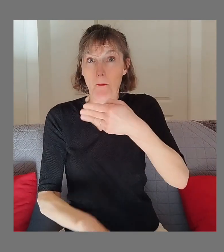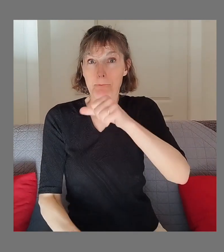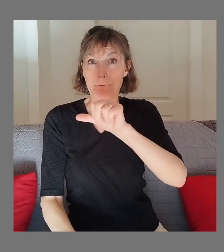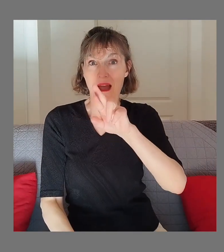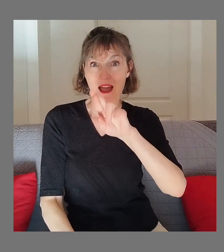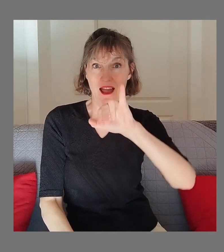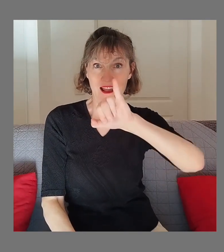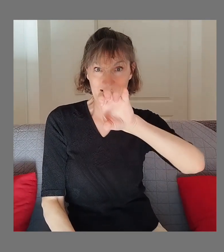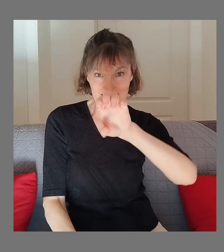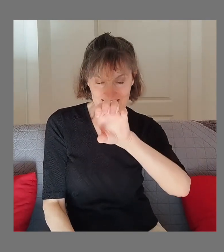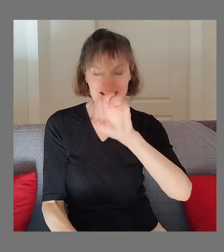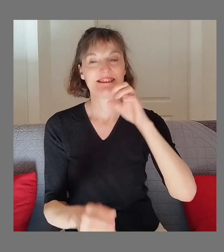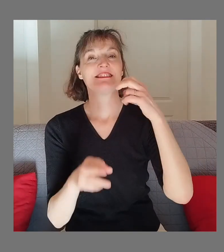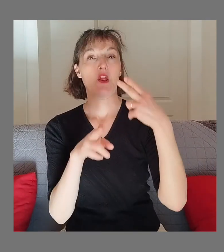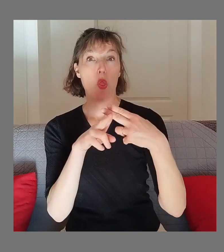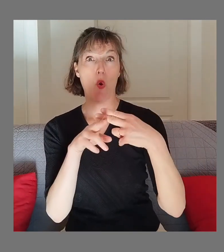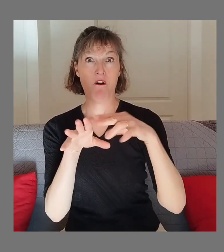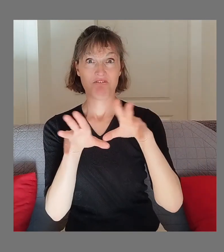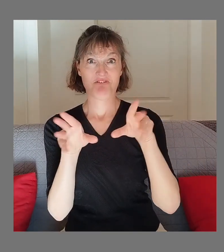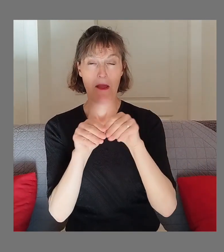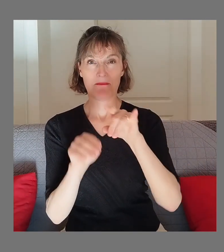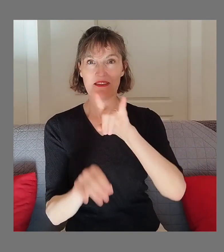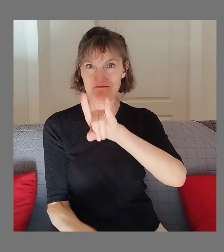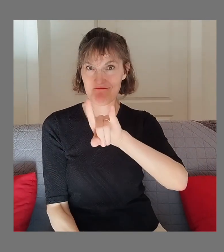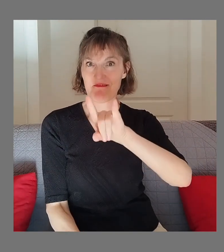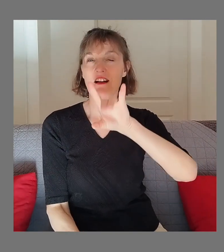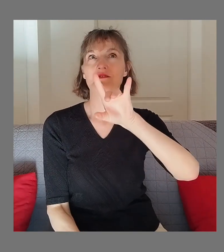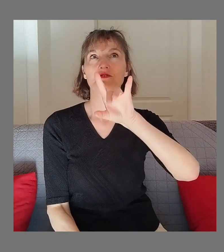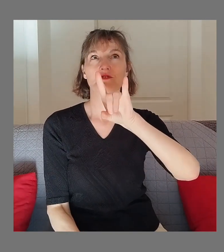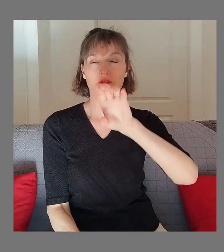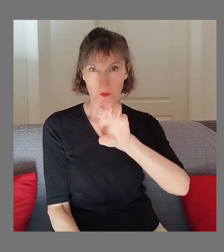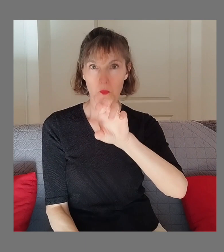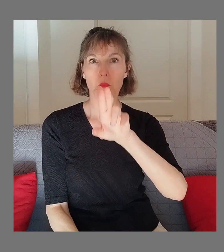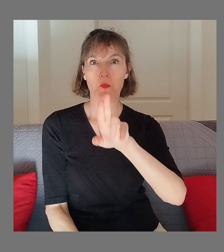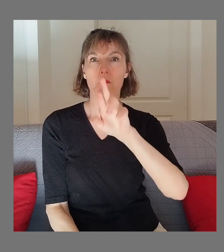Donc son prénom c'est Marie, son nom de famille Heurtin.